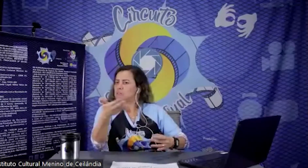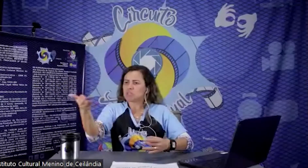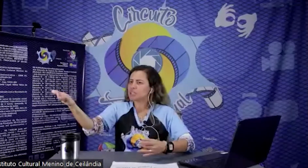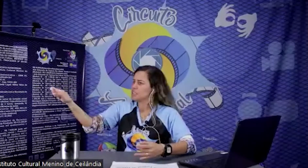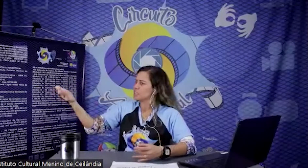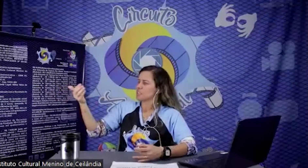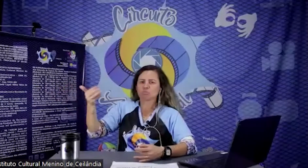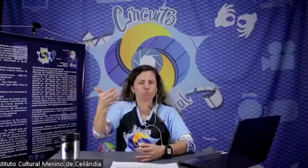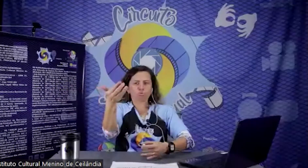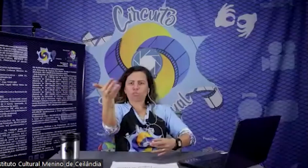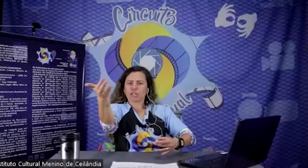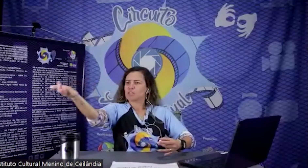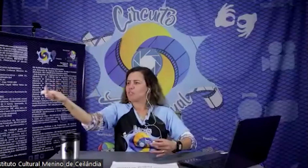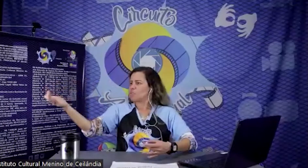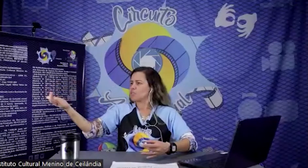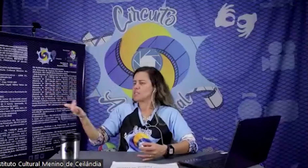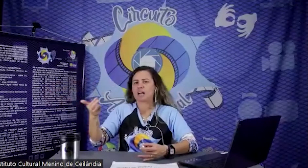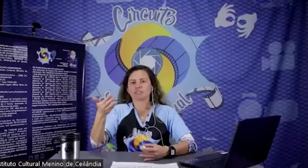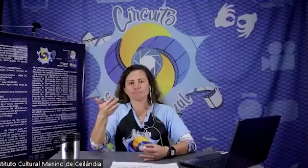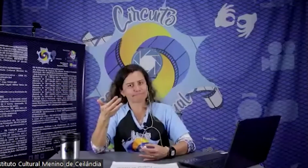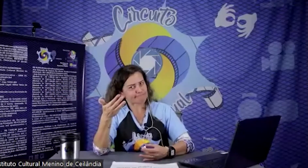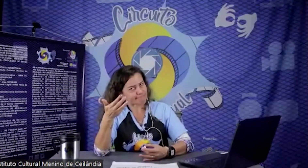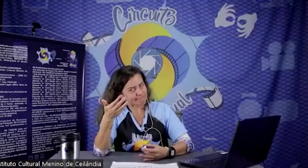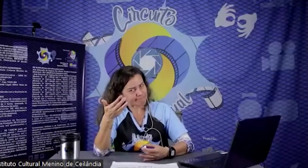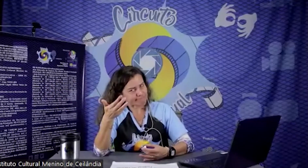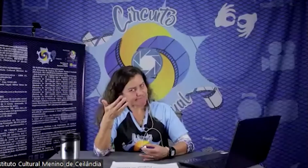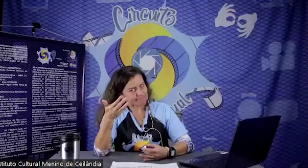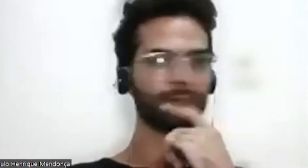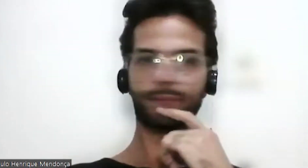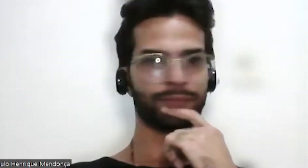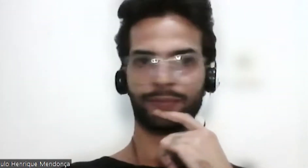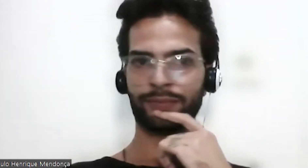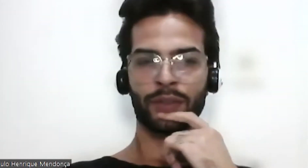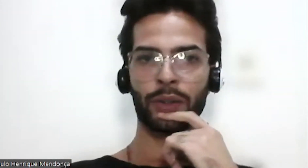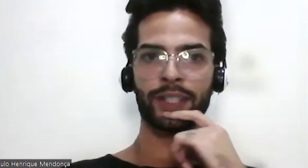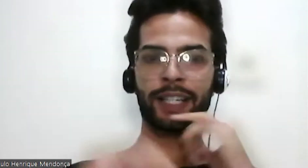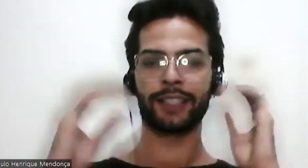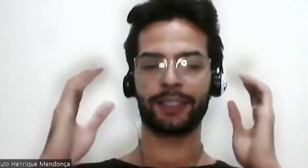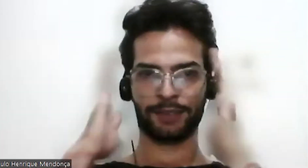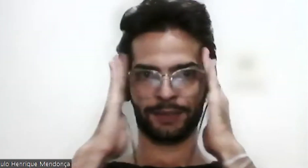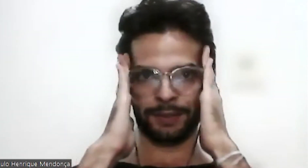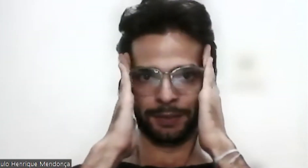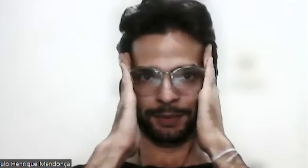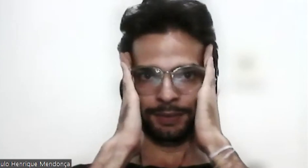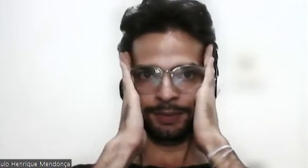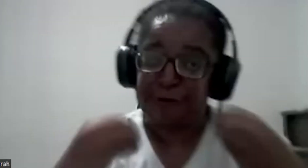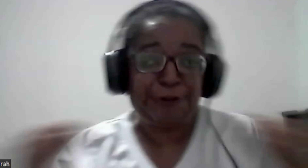Está acessando, o surdo está sendo valorizado. Não. Eu digo Ô, por Sara, experiência própria, eu faço todos os